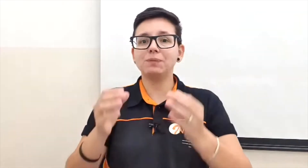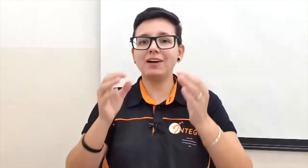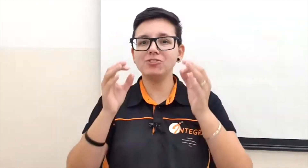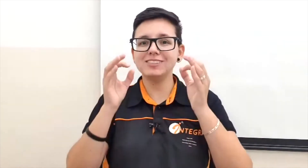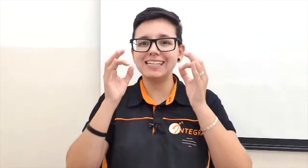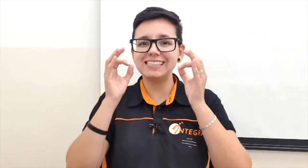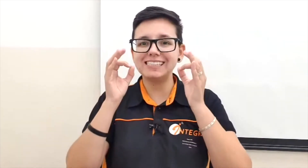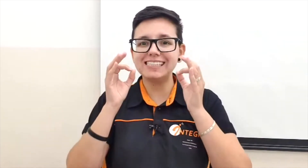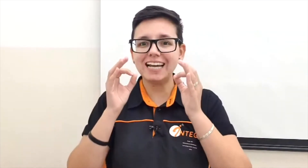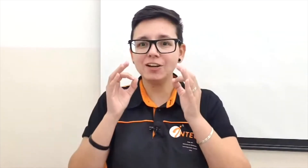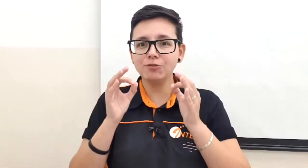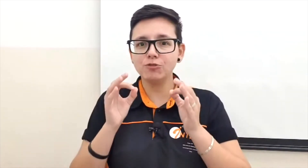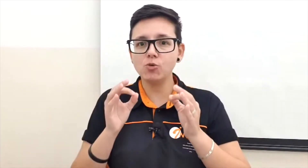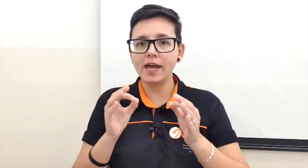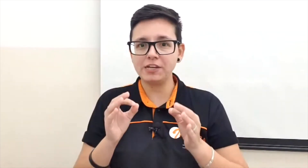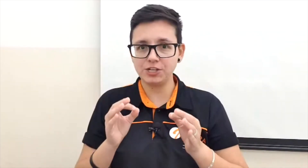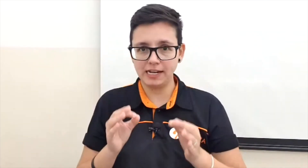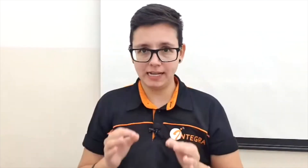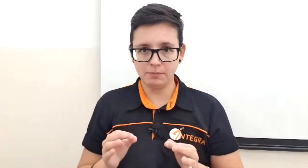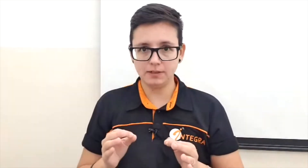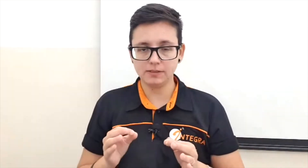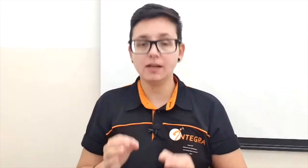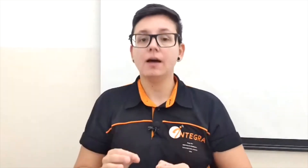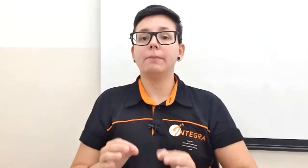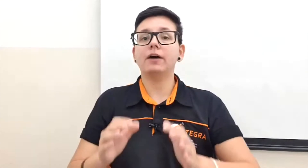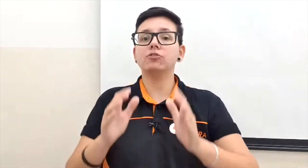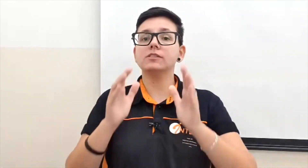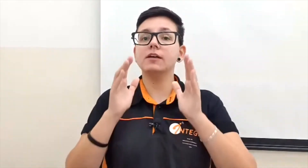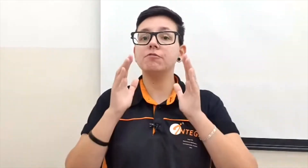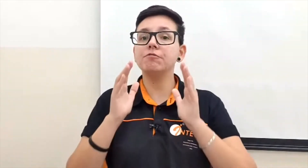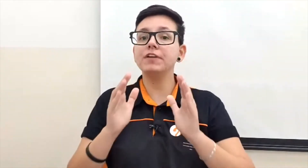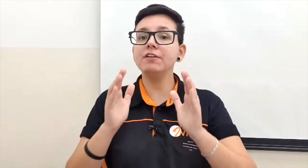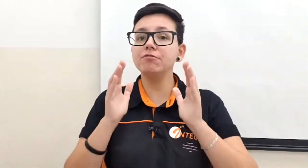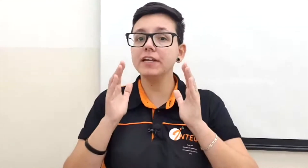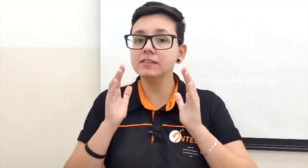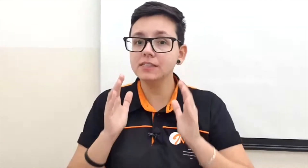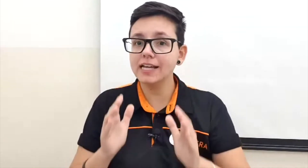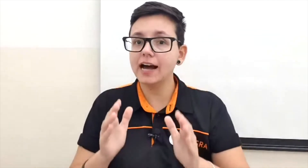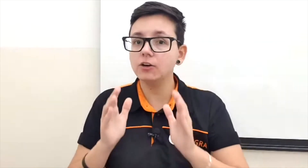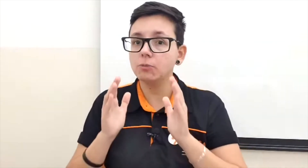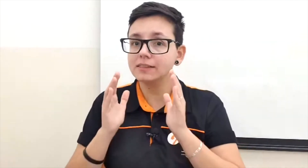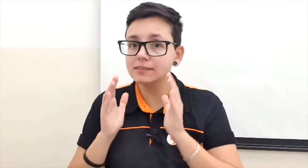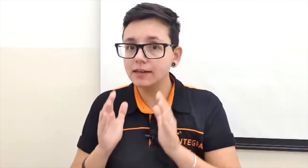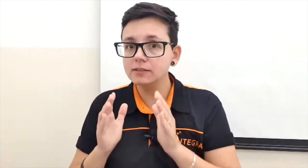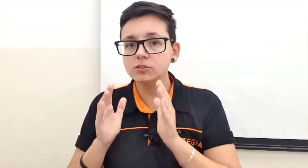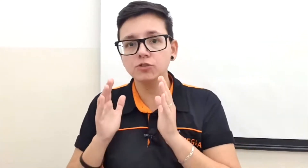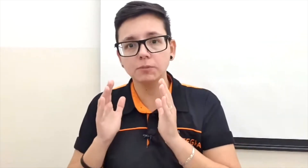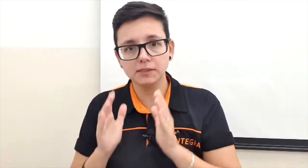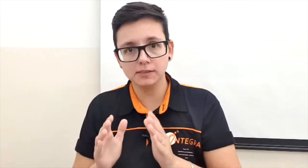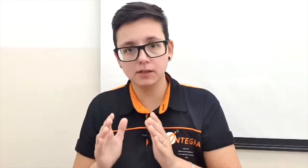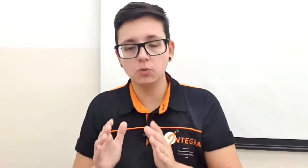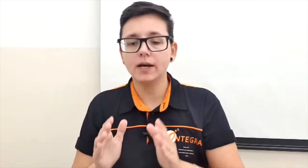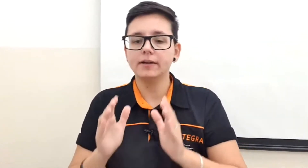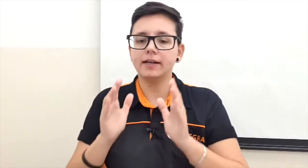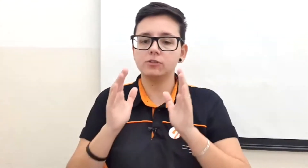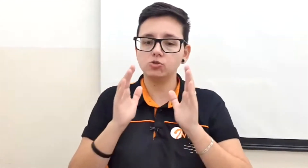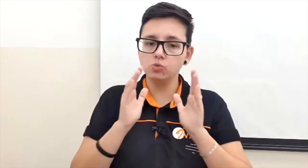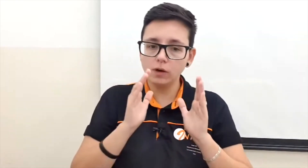para você ser fluente em Libras, para você vivenciar uma transformação na sua